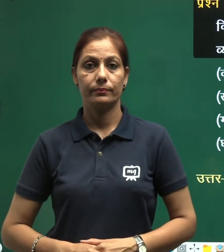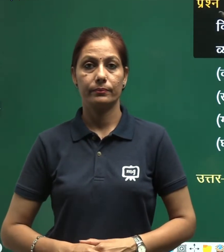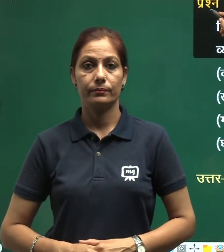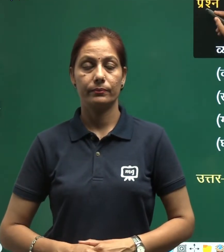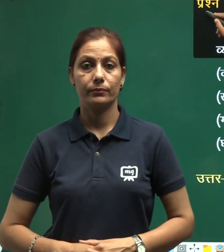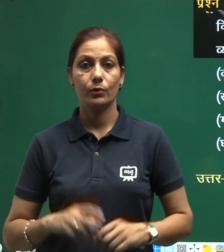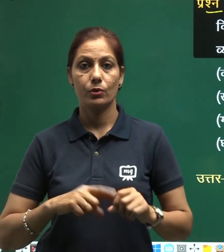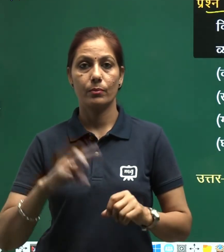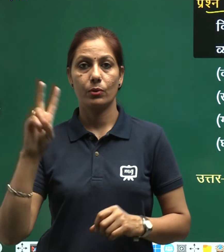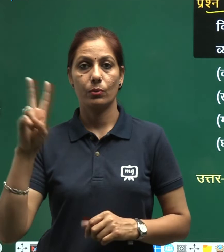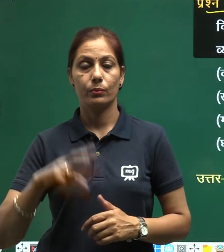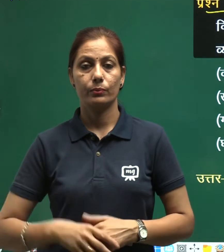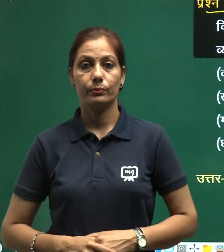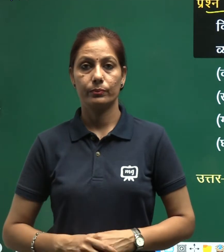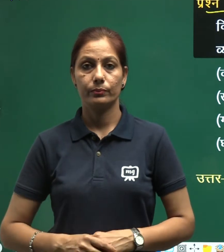प्रश्न 2,